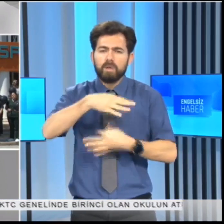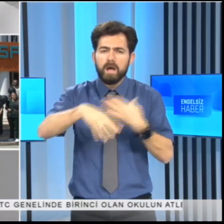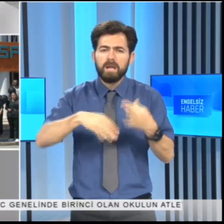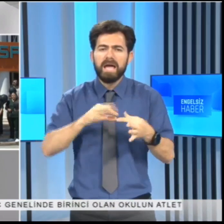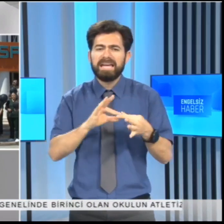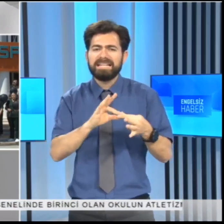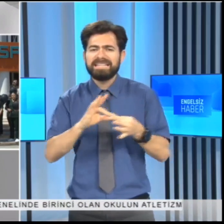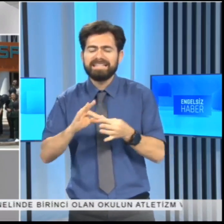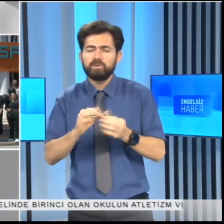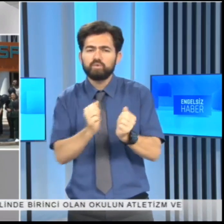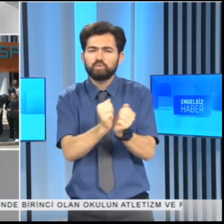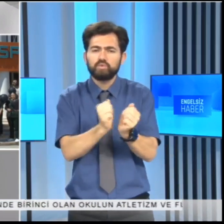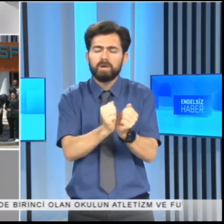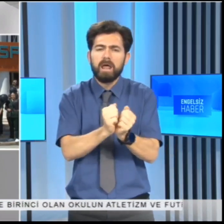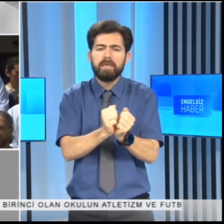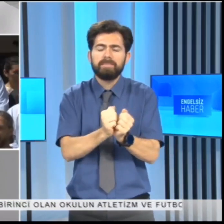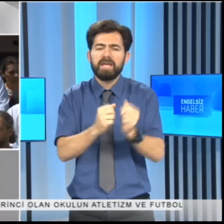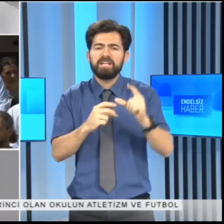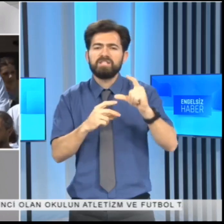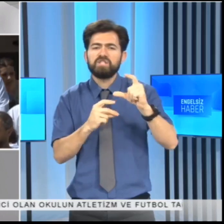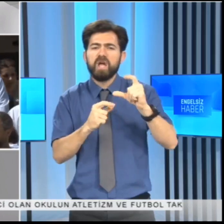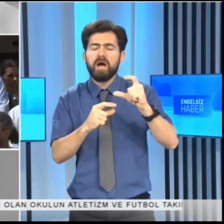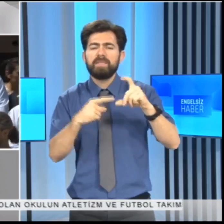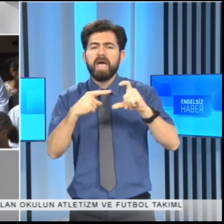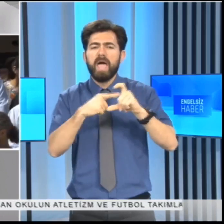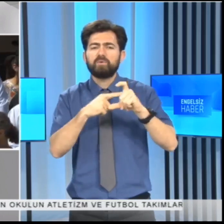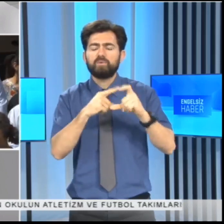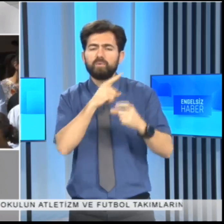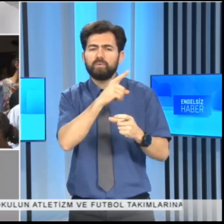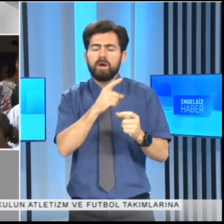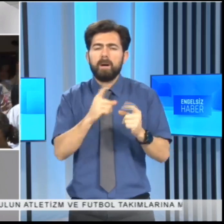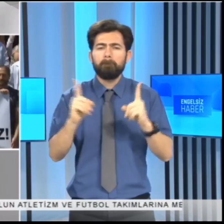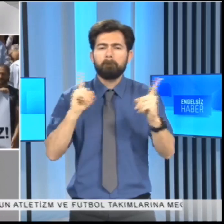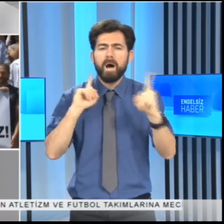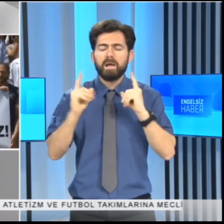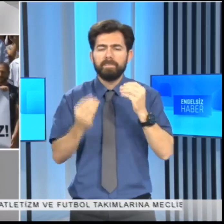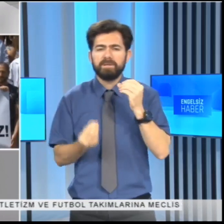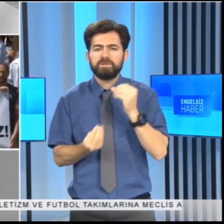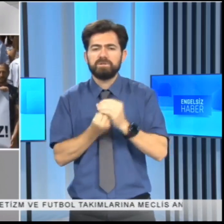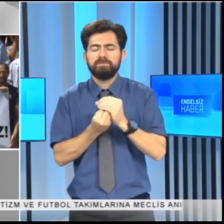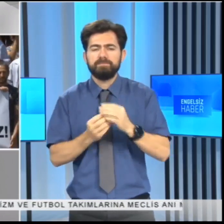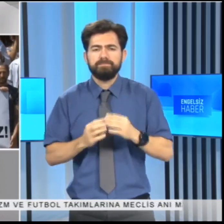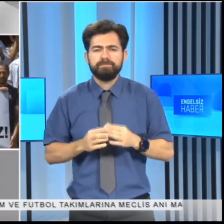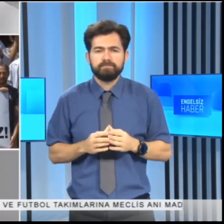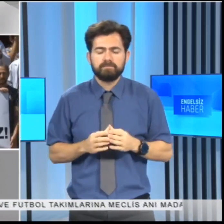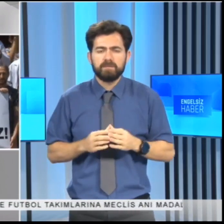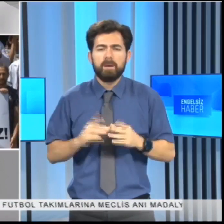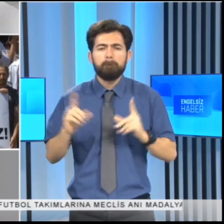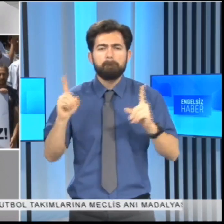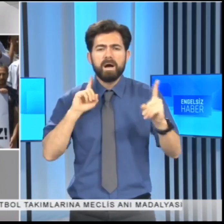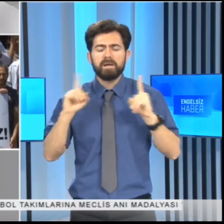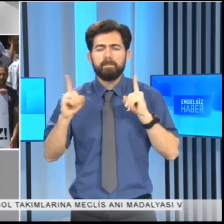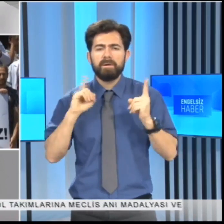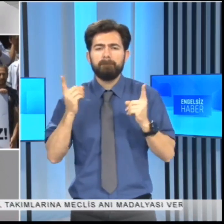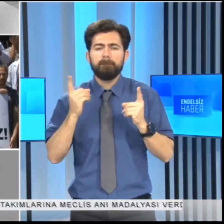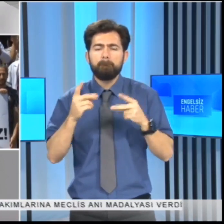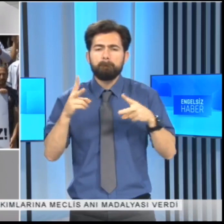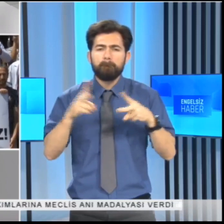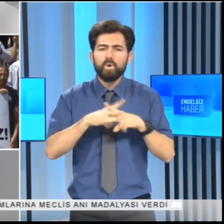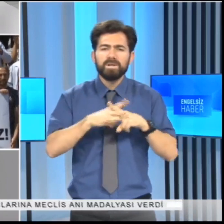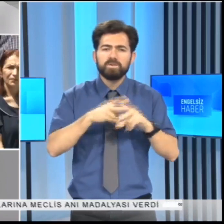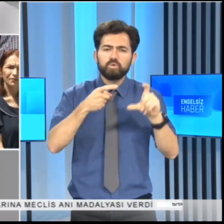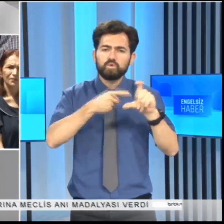ilgili tutuklanan zanlı Çağan Ertun'a mahkemeye çıkarıldı. Mahkeme,